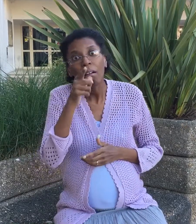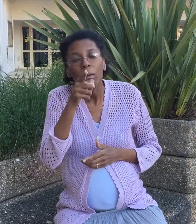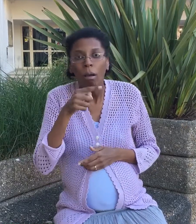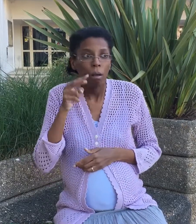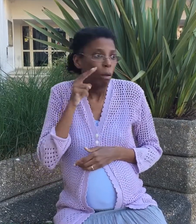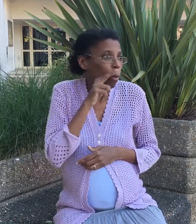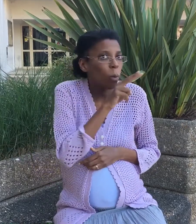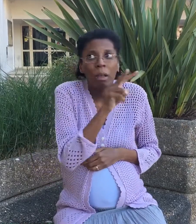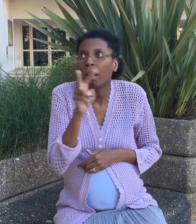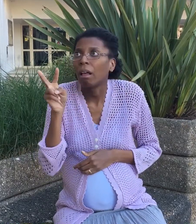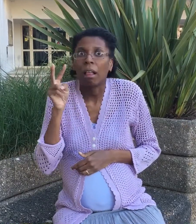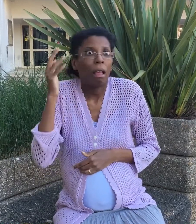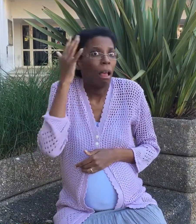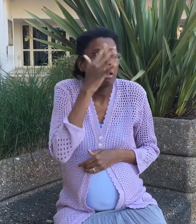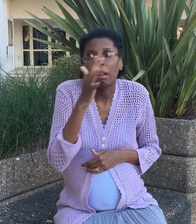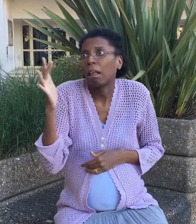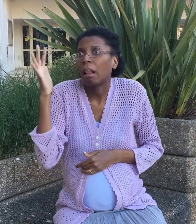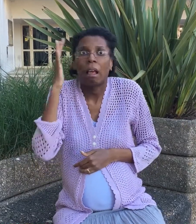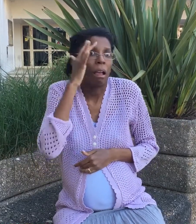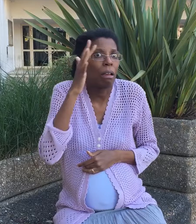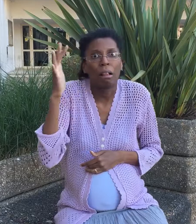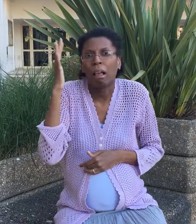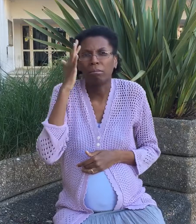Ne promène pas des regards inquiets,